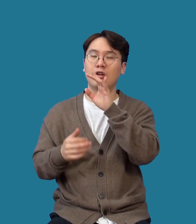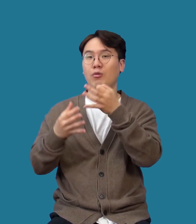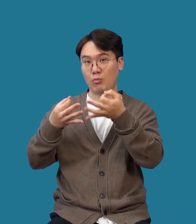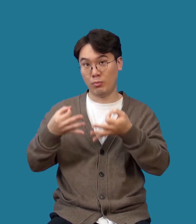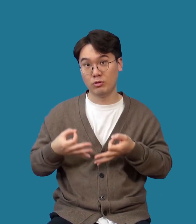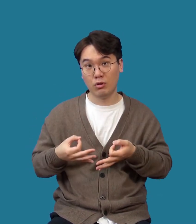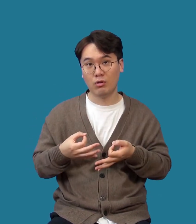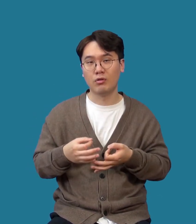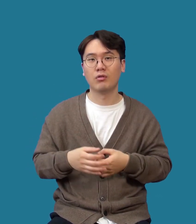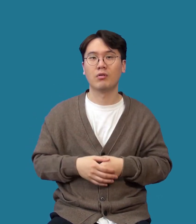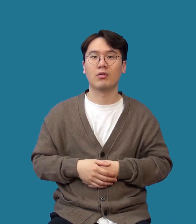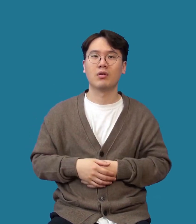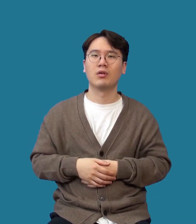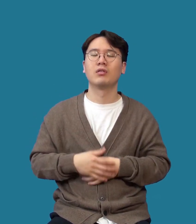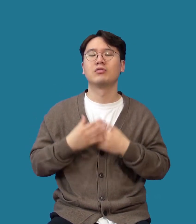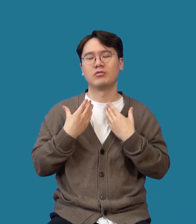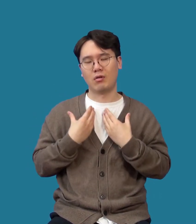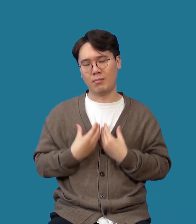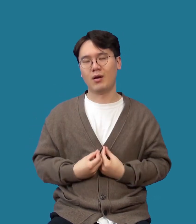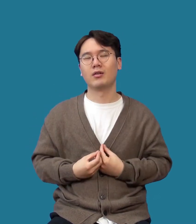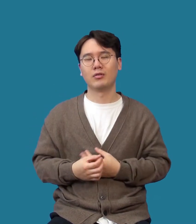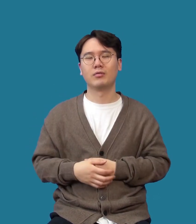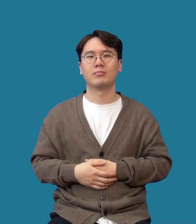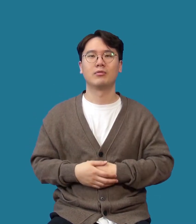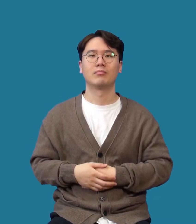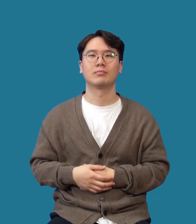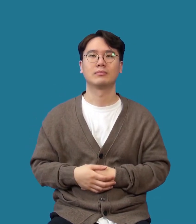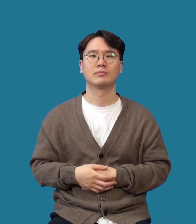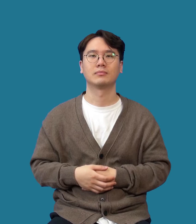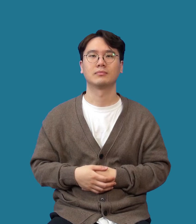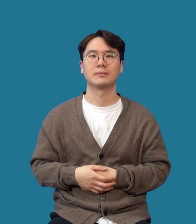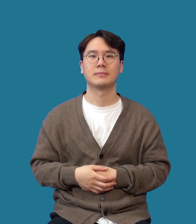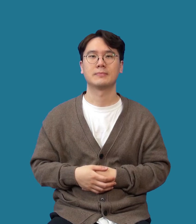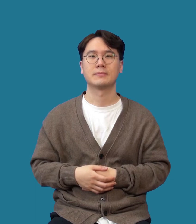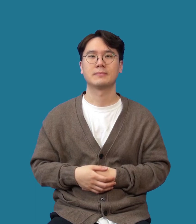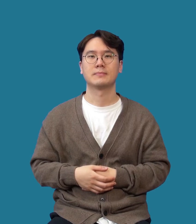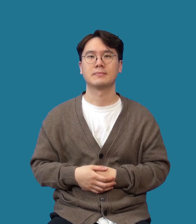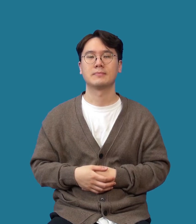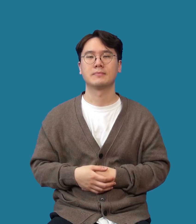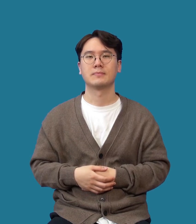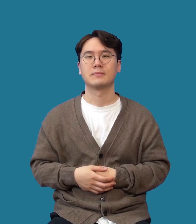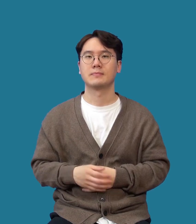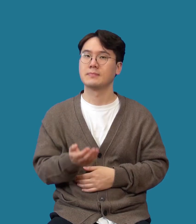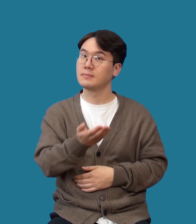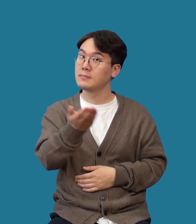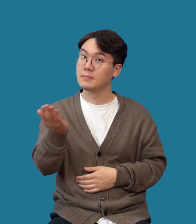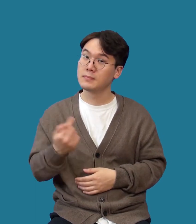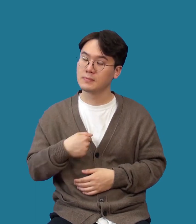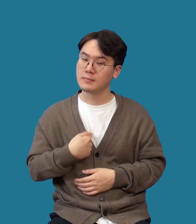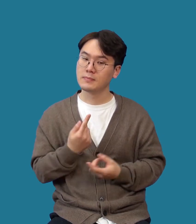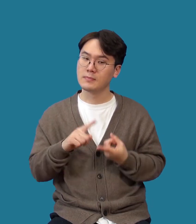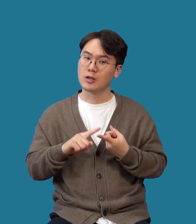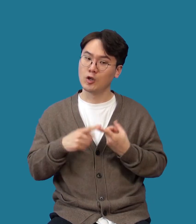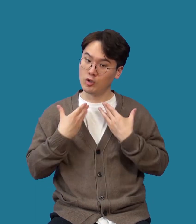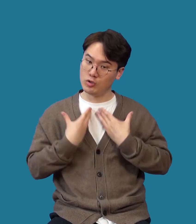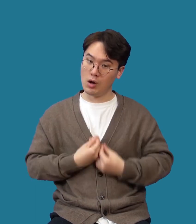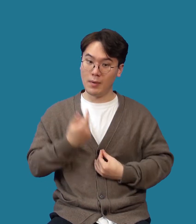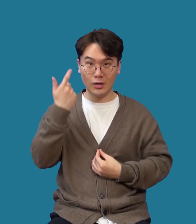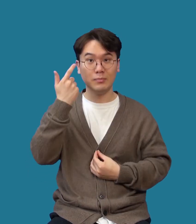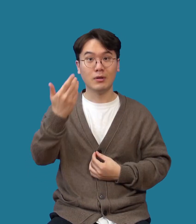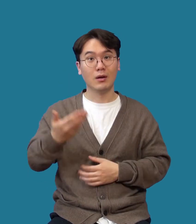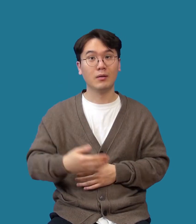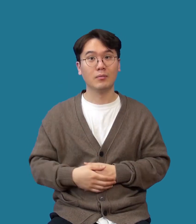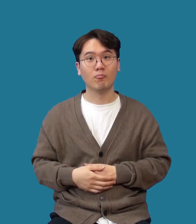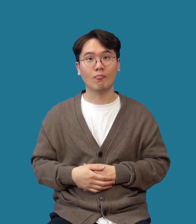내 모습을 보면서 절망하는 것입니다. 여러분, 자신에 대해서 절망하십니까?